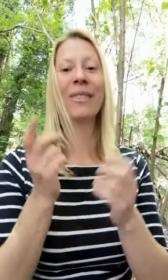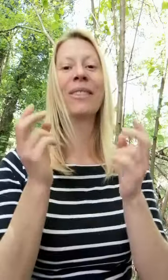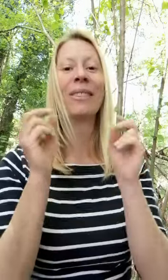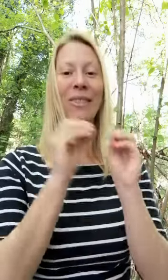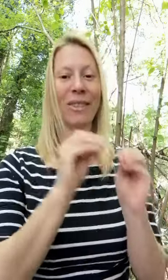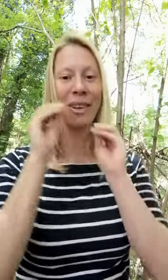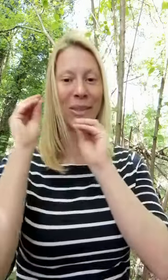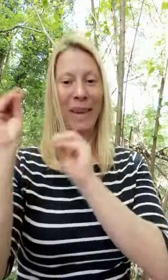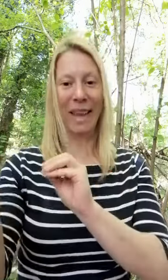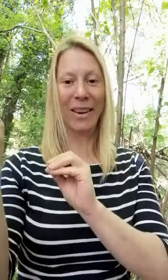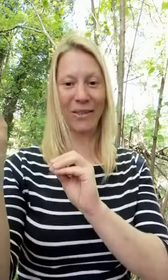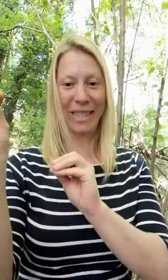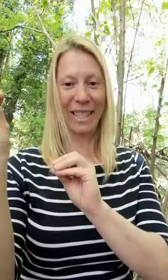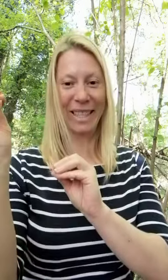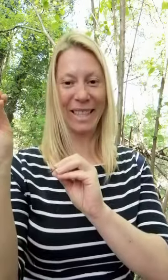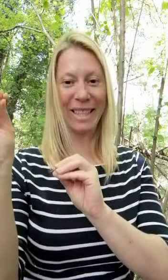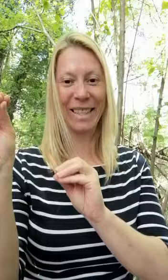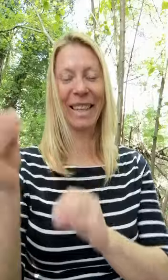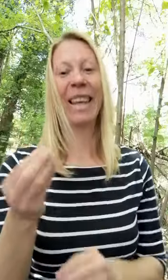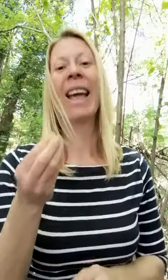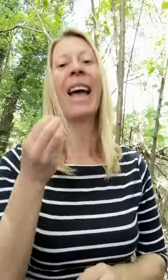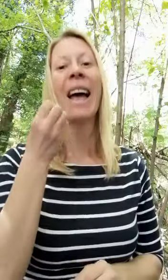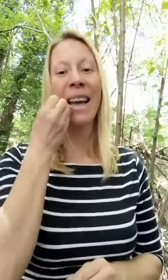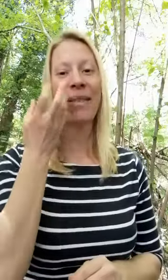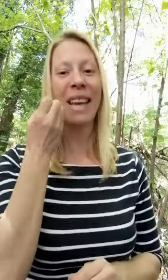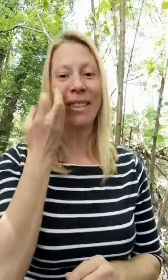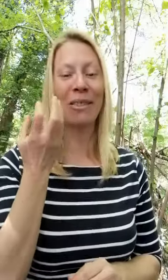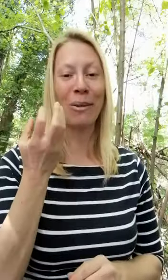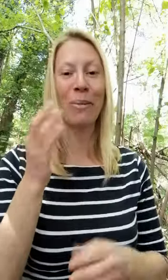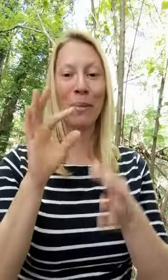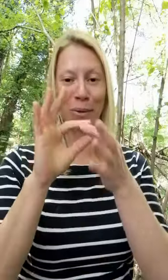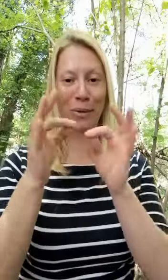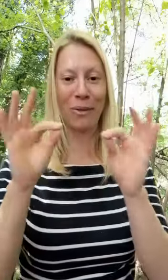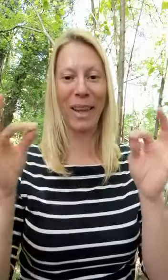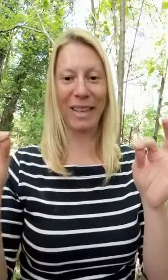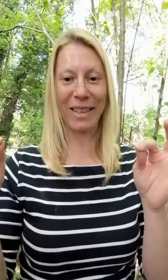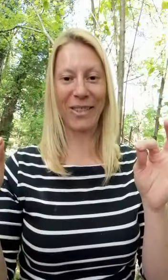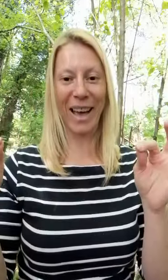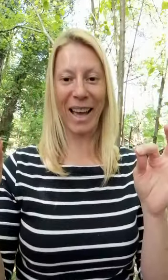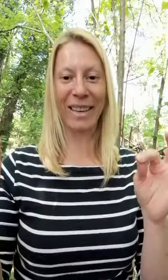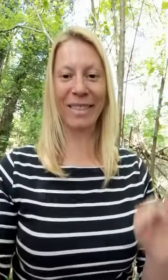de transmettre la comptine. À bientôt pour de nouvelles histoires.